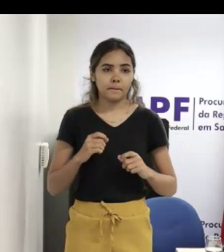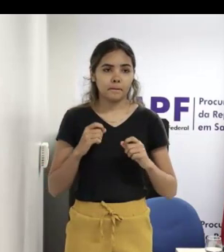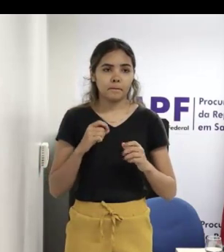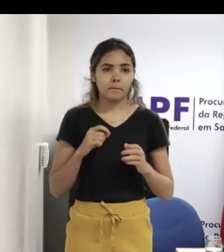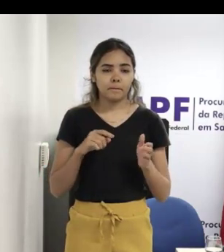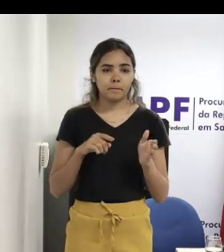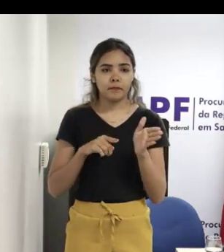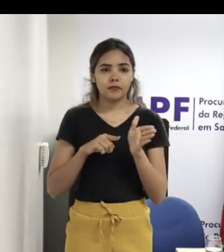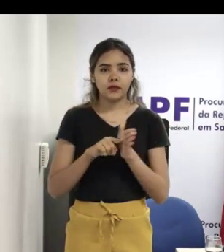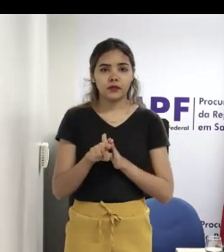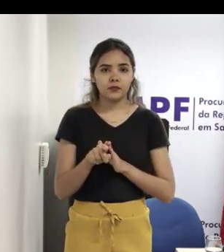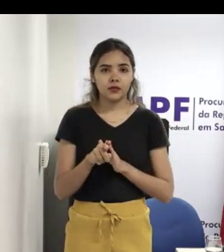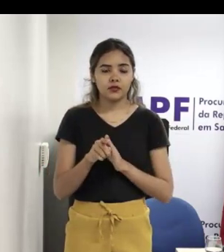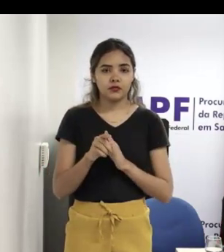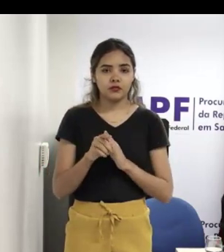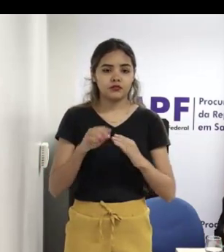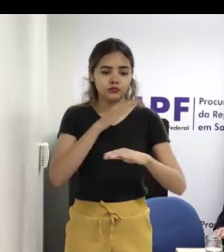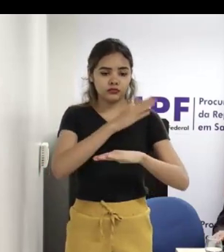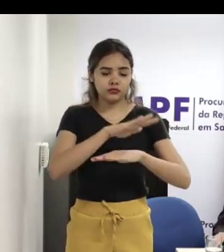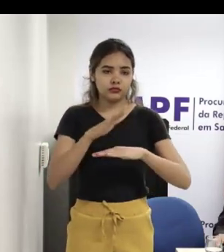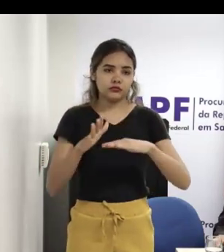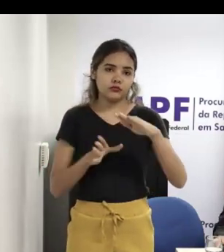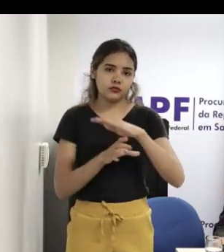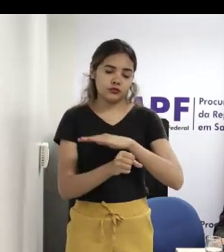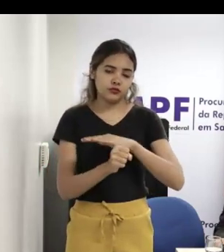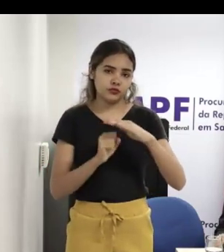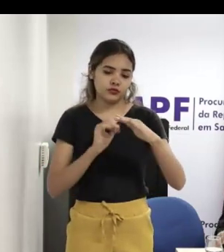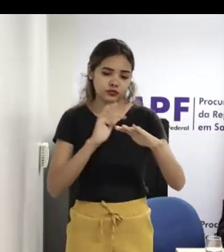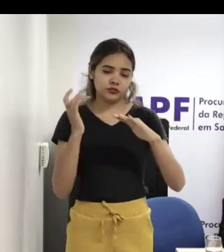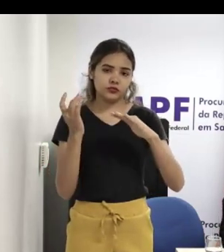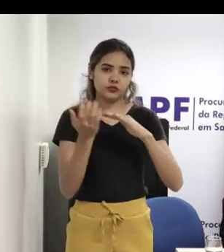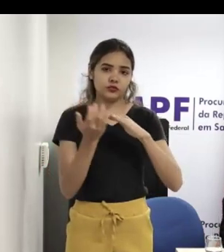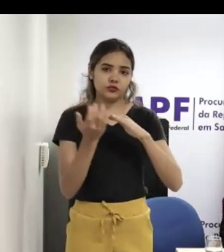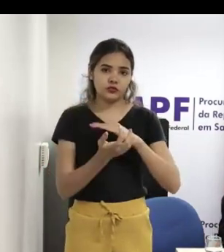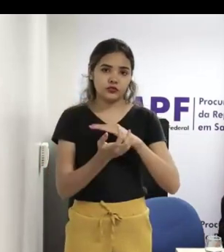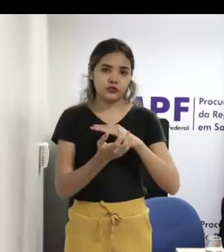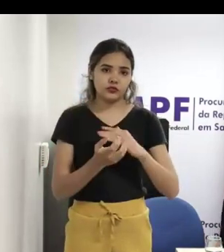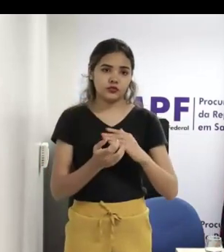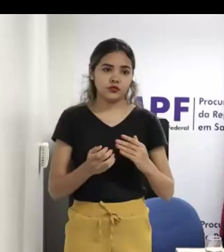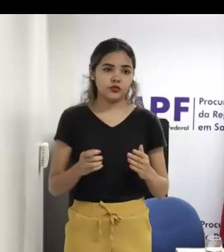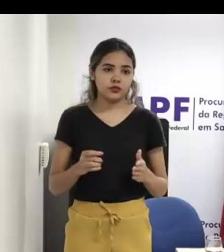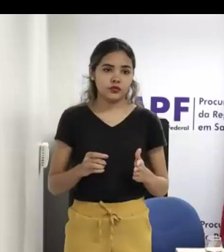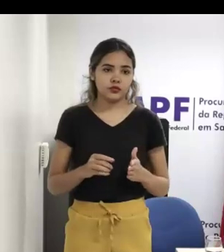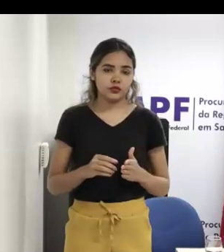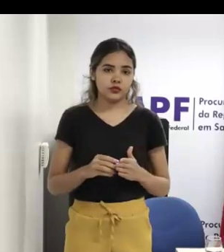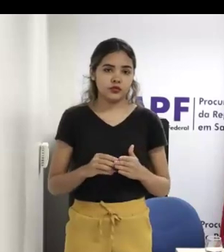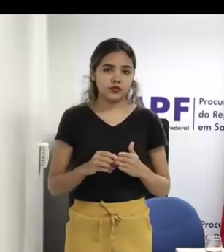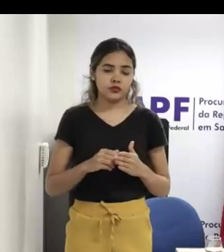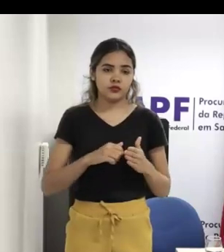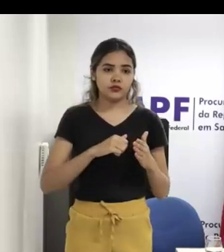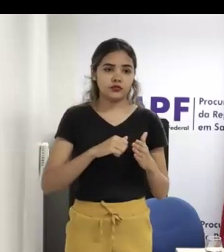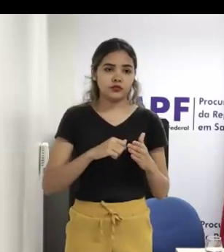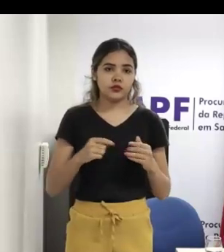virtual ela se encaixaria eh em estupro de vulnerável essa é uma pergunta que eu tenho dúvida né